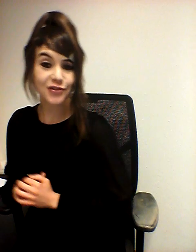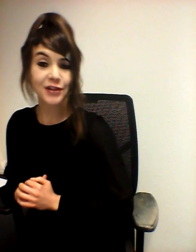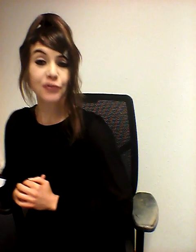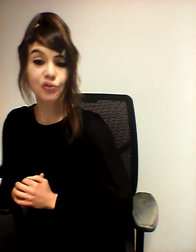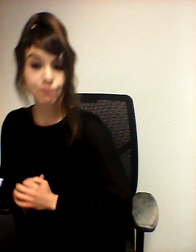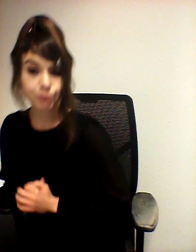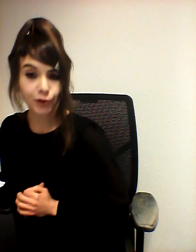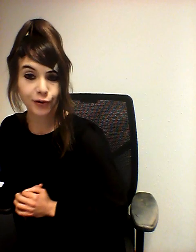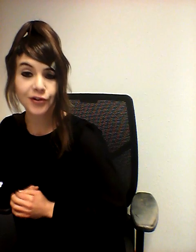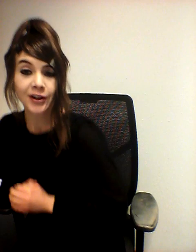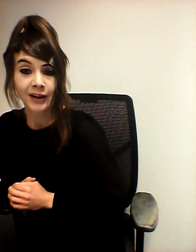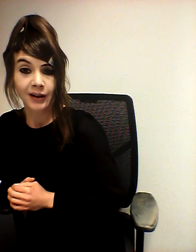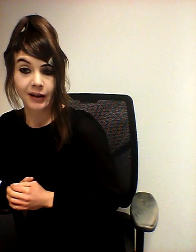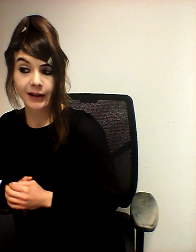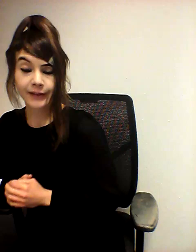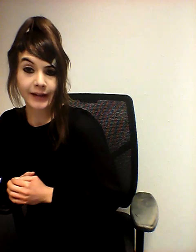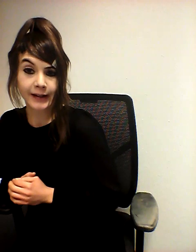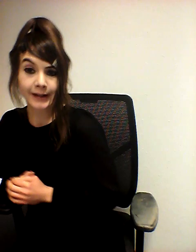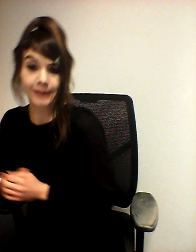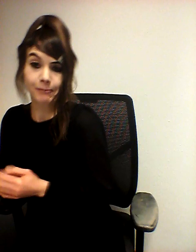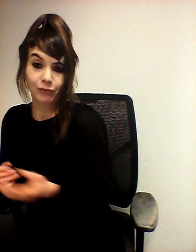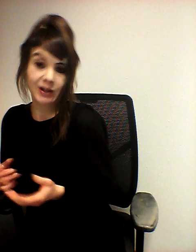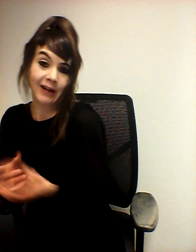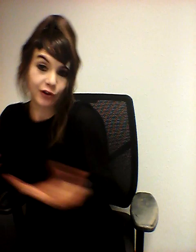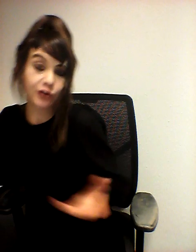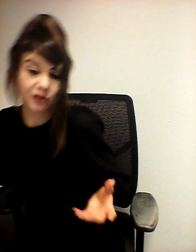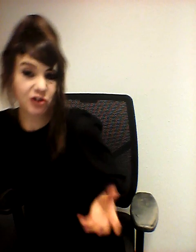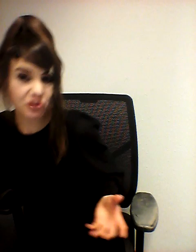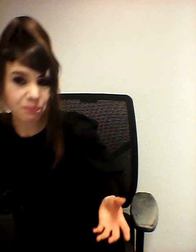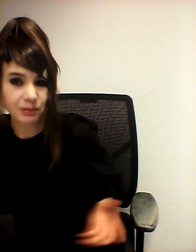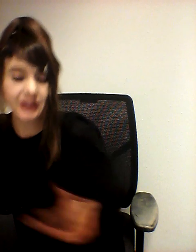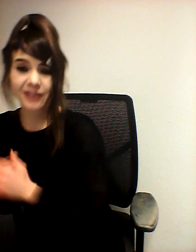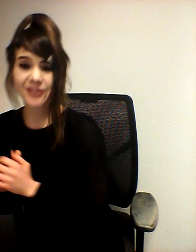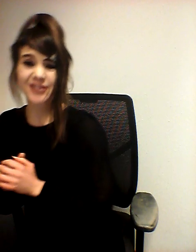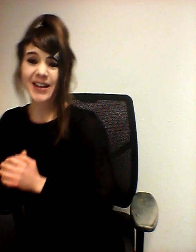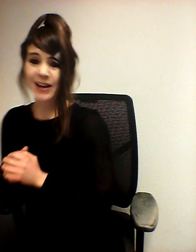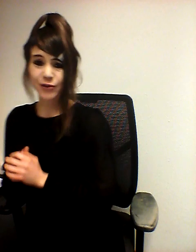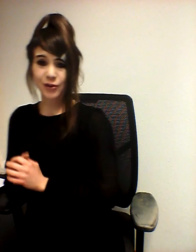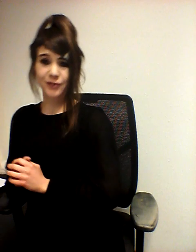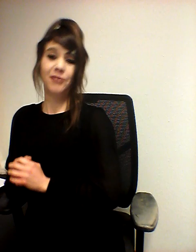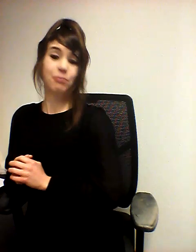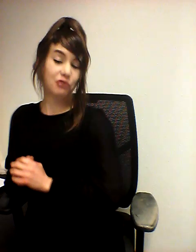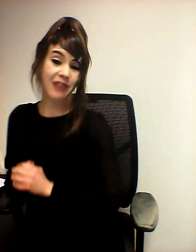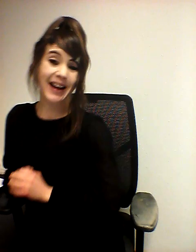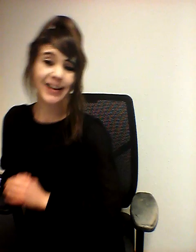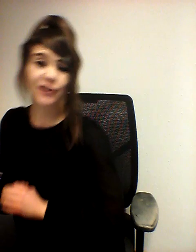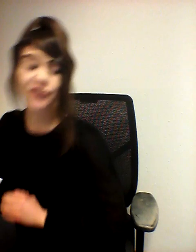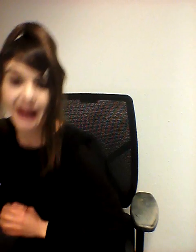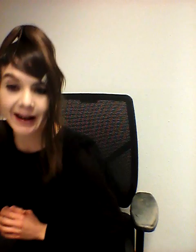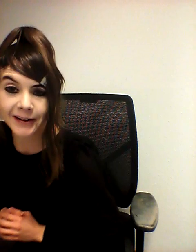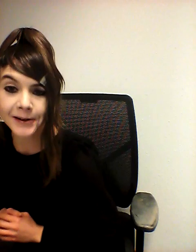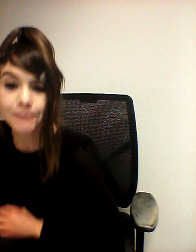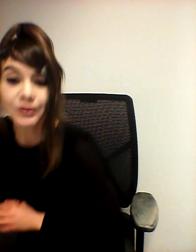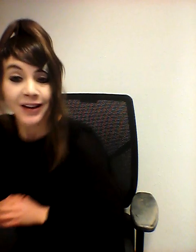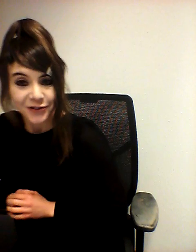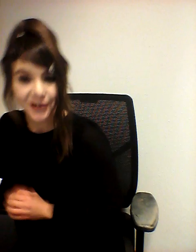intensief sport en je spieren daardoor wat beschadigd raken,